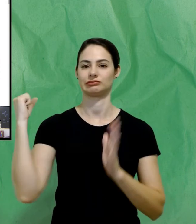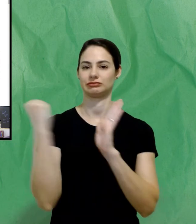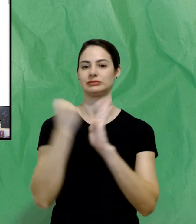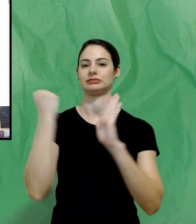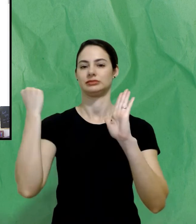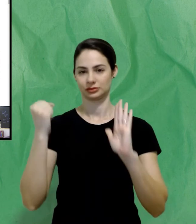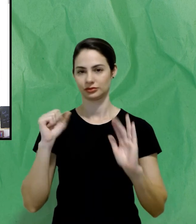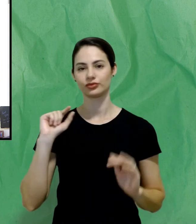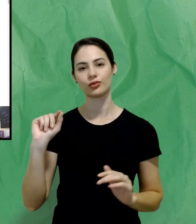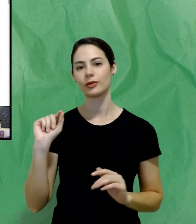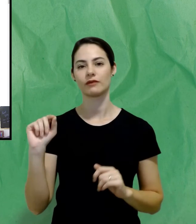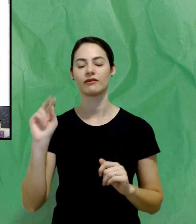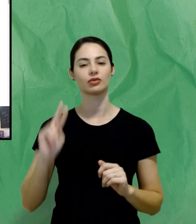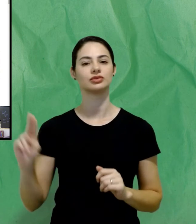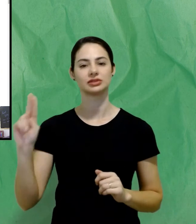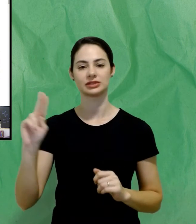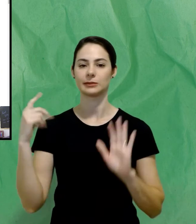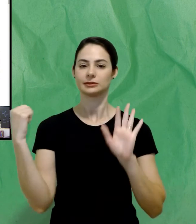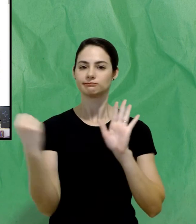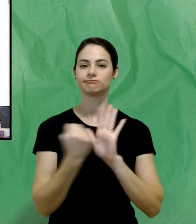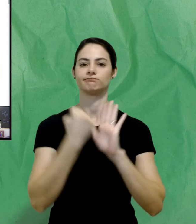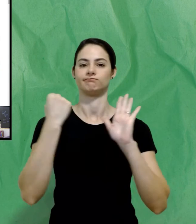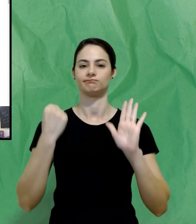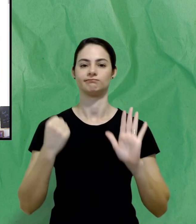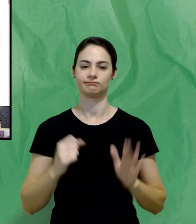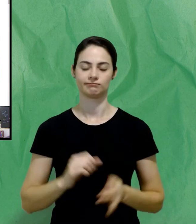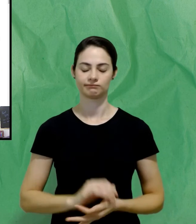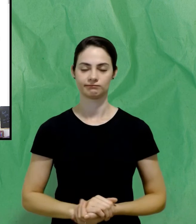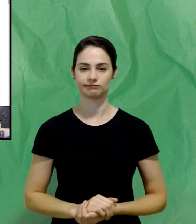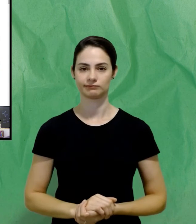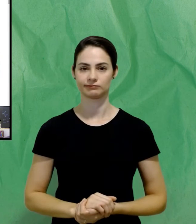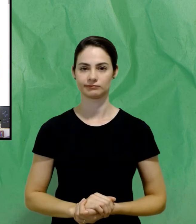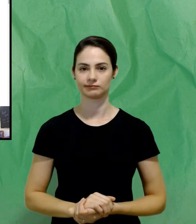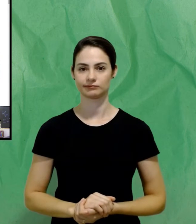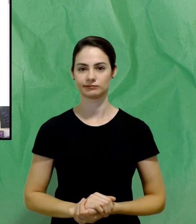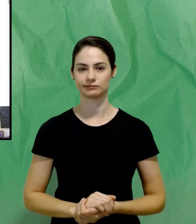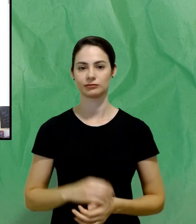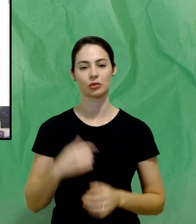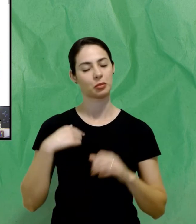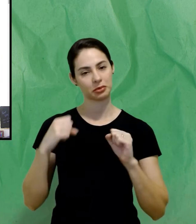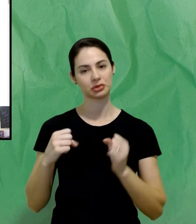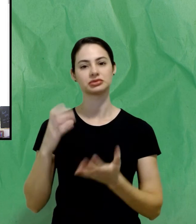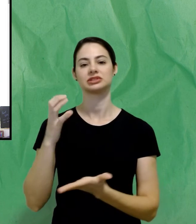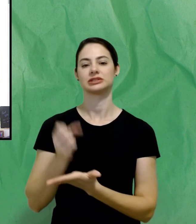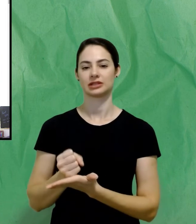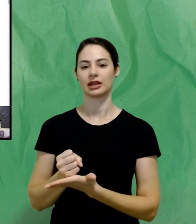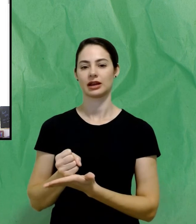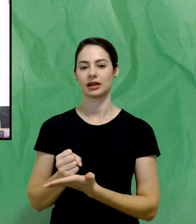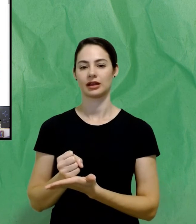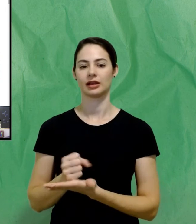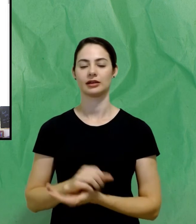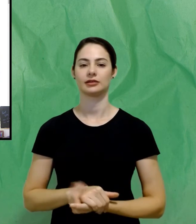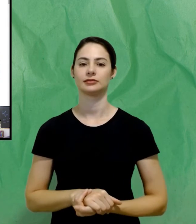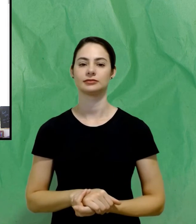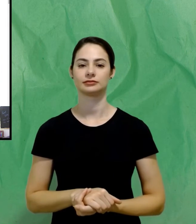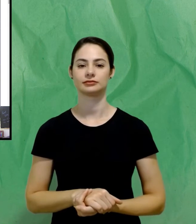utilizando para fazer a autenticação. Eu posso instalar React Native Firebase